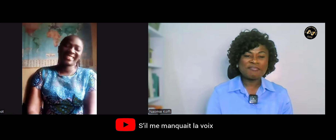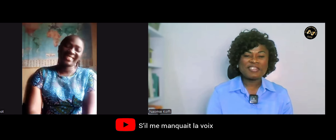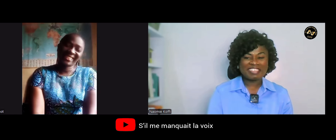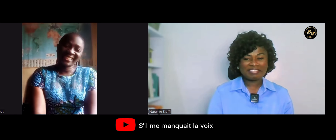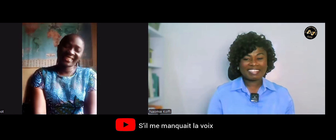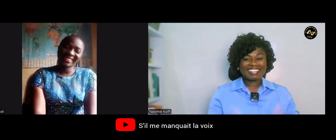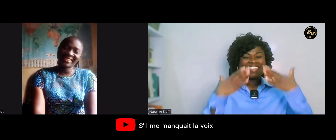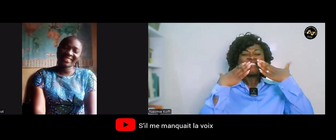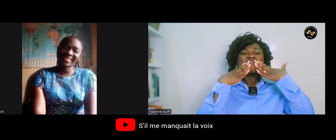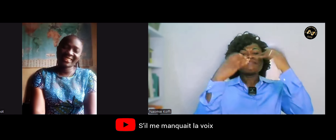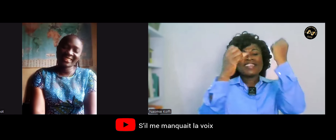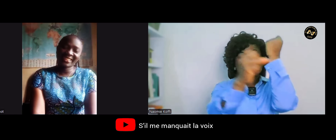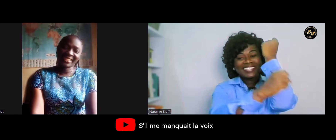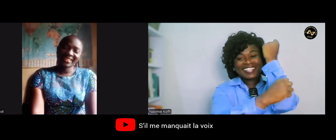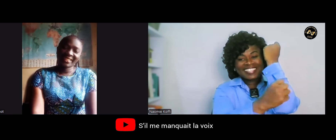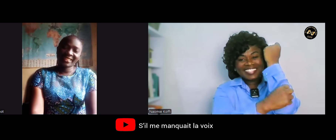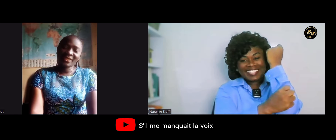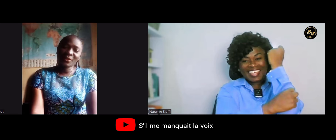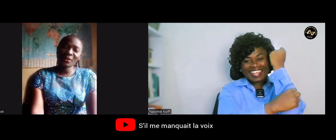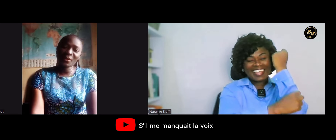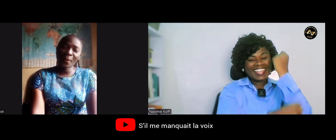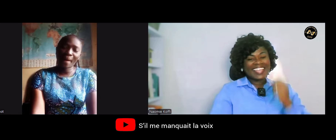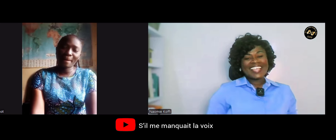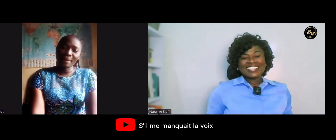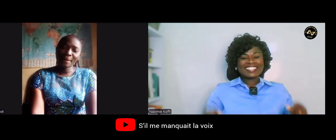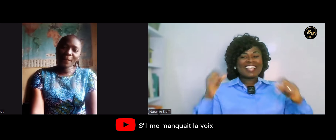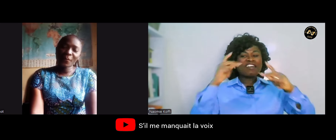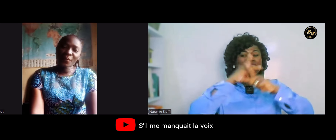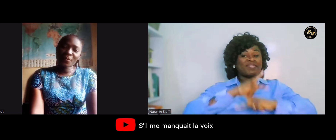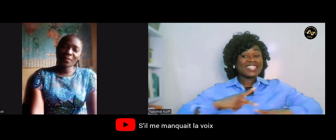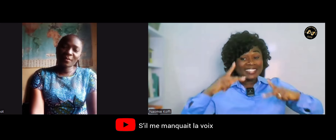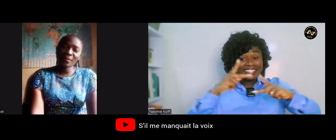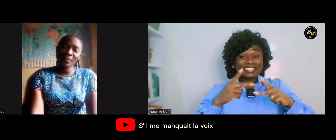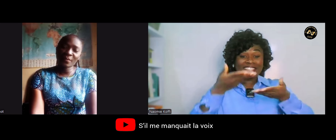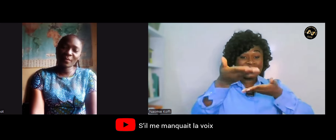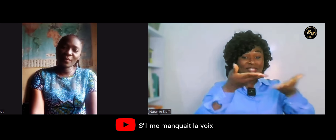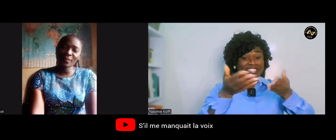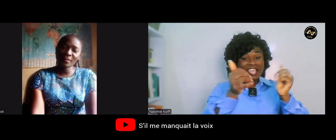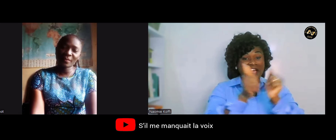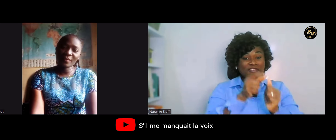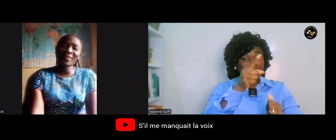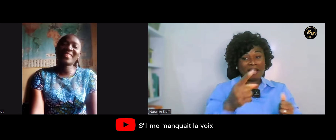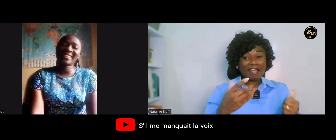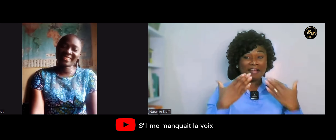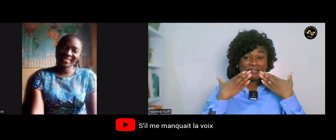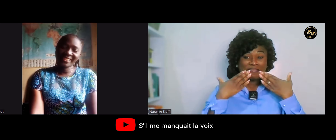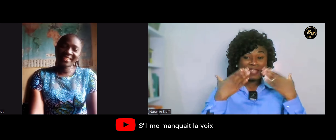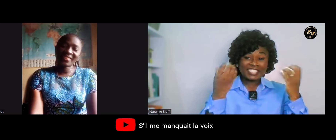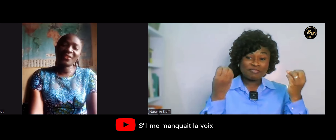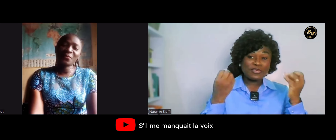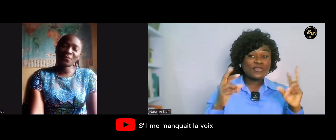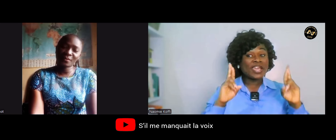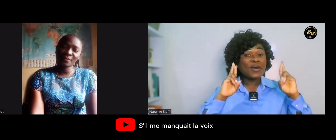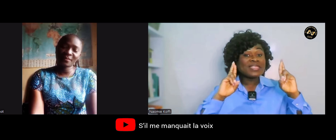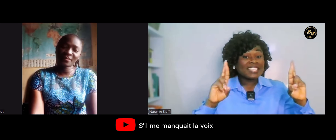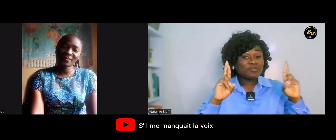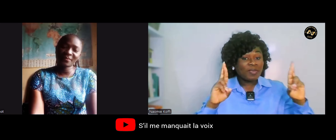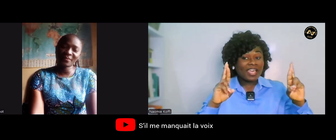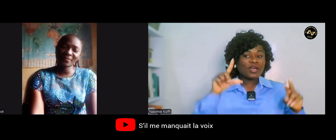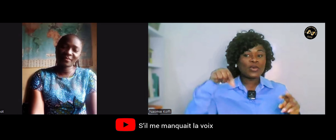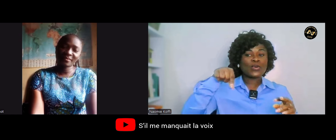Voilà mon rêve. Merci, Sarah. C'était un plaisir d'échanger avec toi. Merci beaucoup et